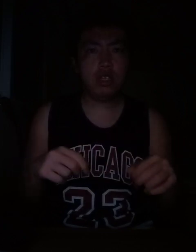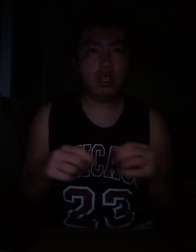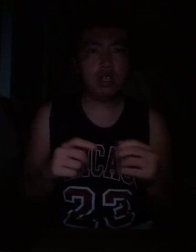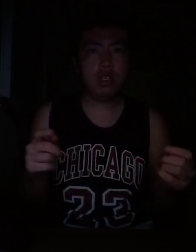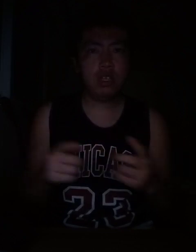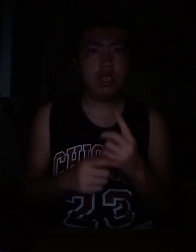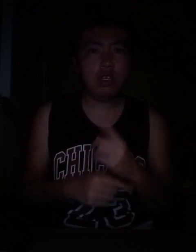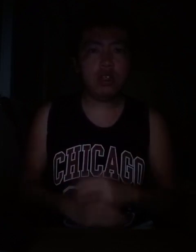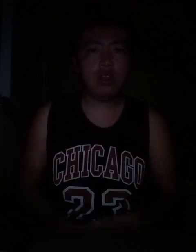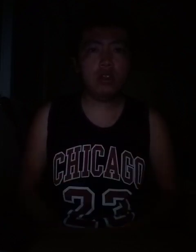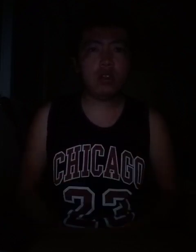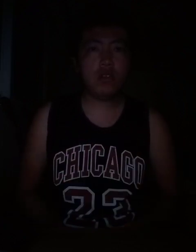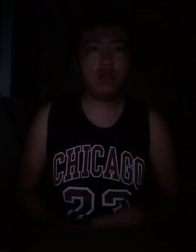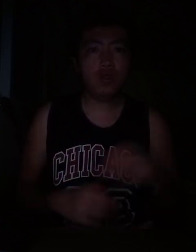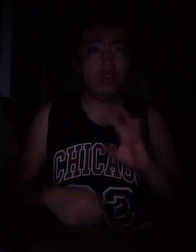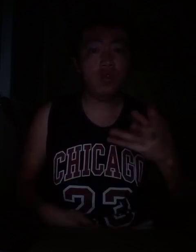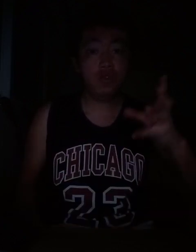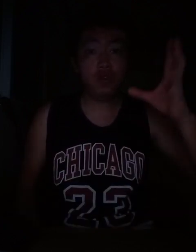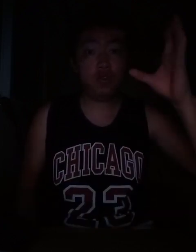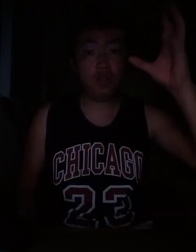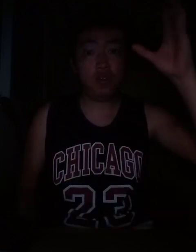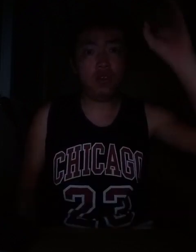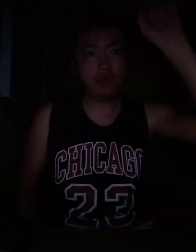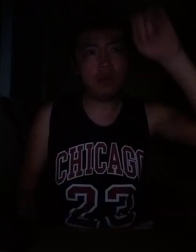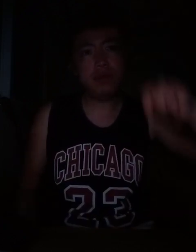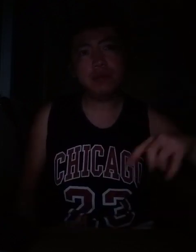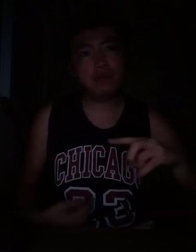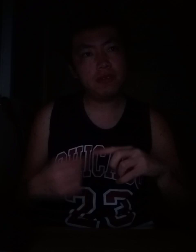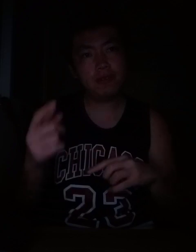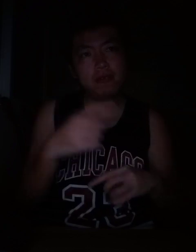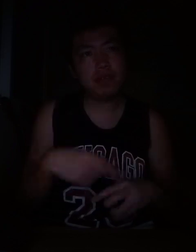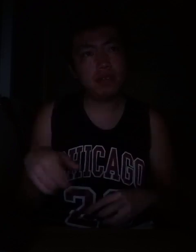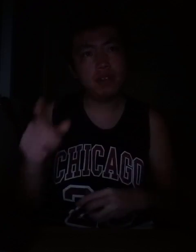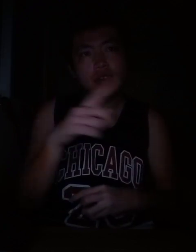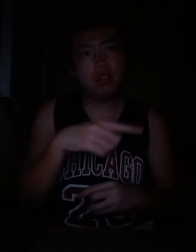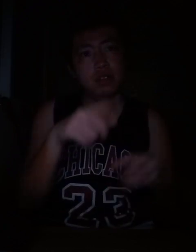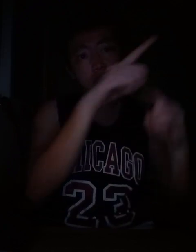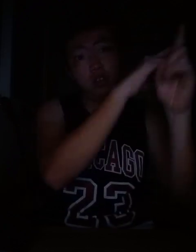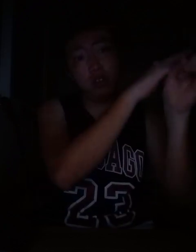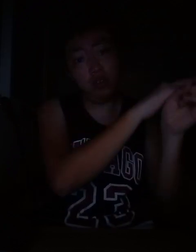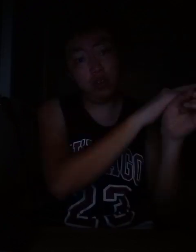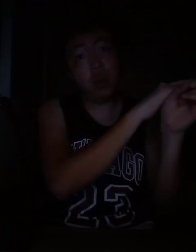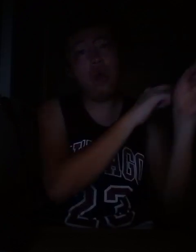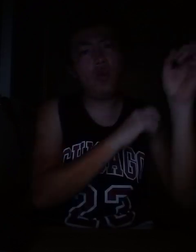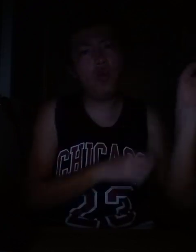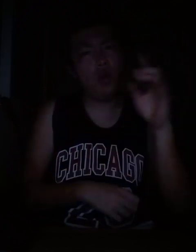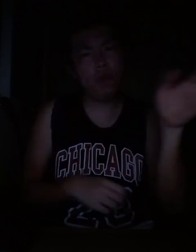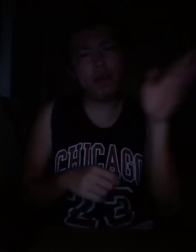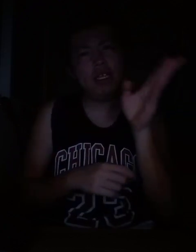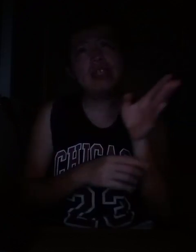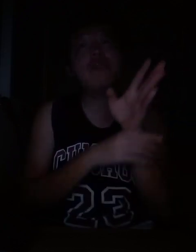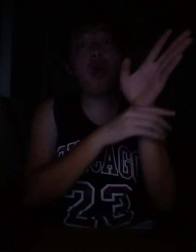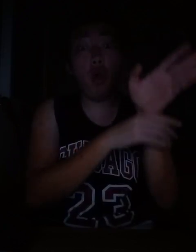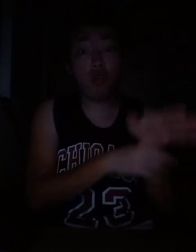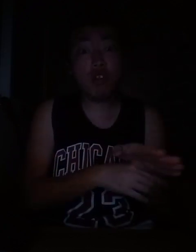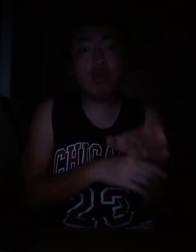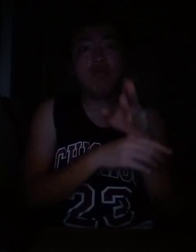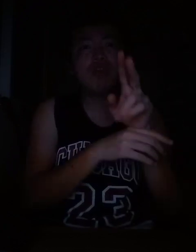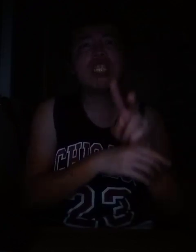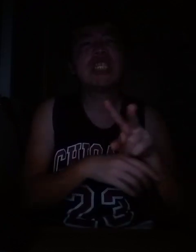걱정돼요. 태풍 카눈의 경로는 당초 예측보다 서쪽으로 기울어 모레밤에는 충북 청주에서 불과